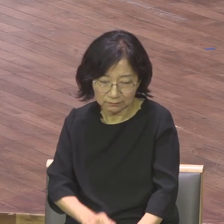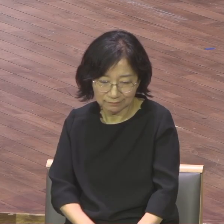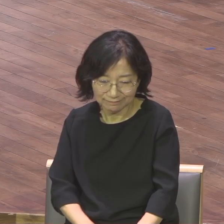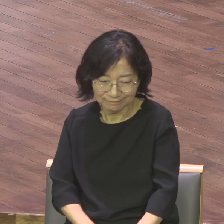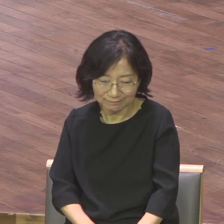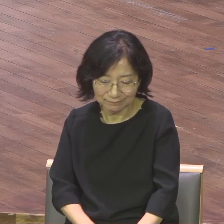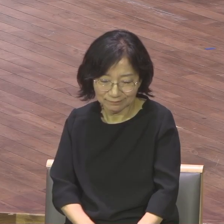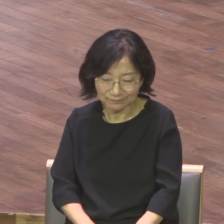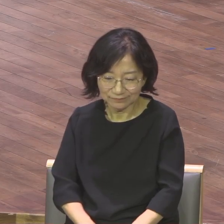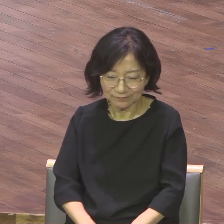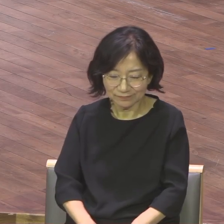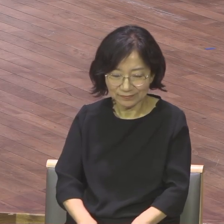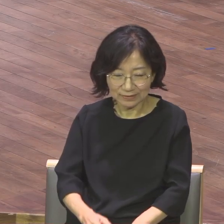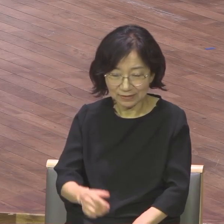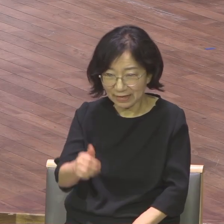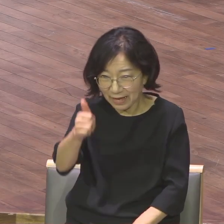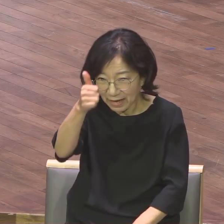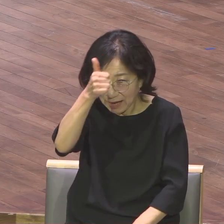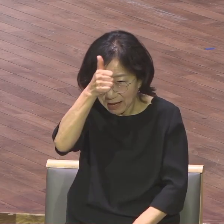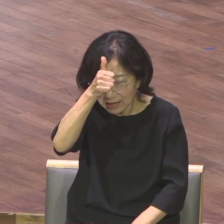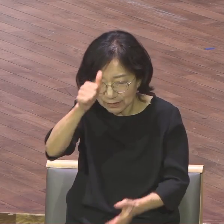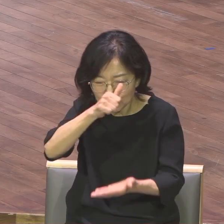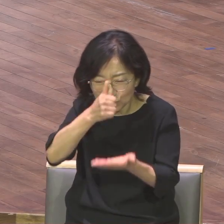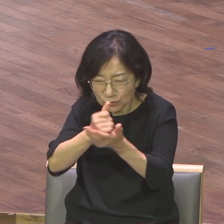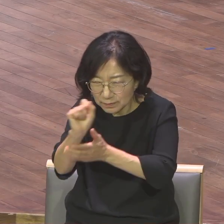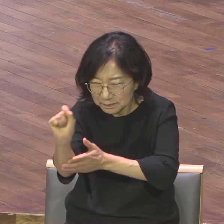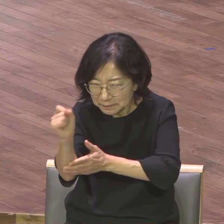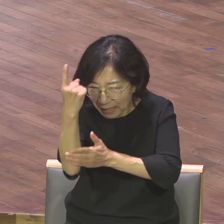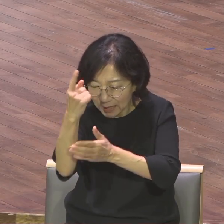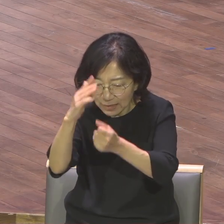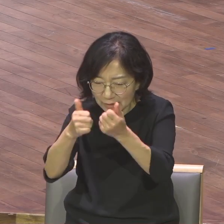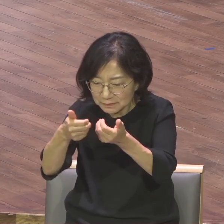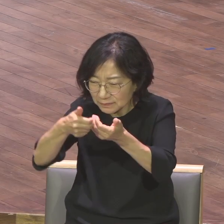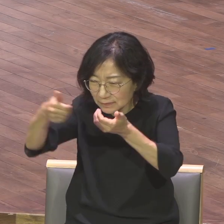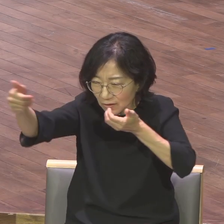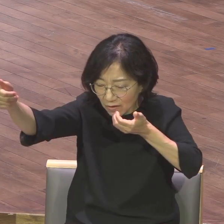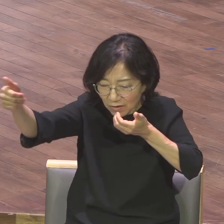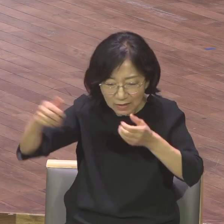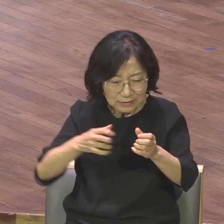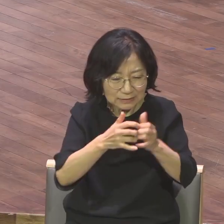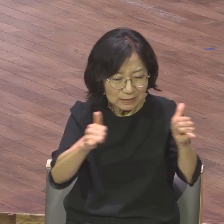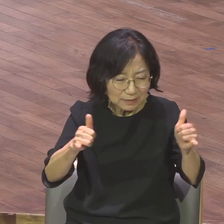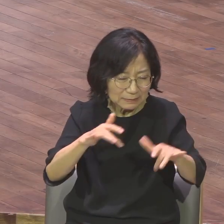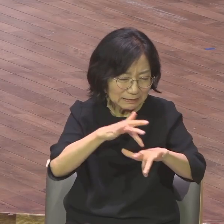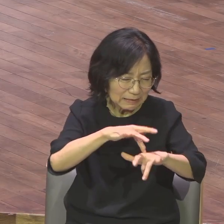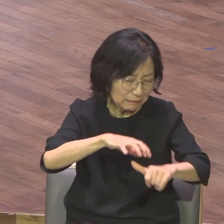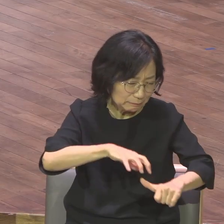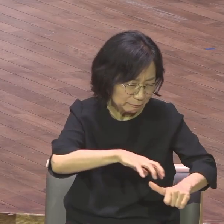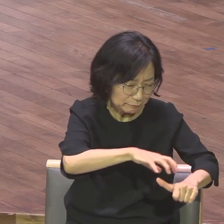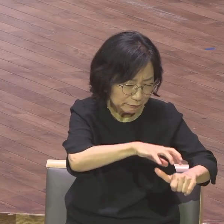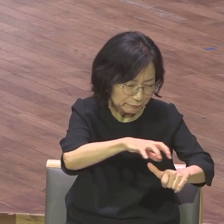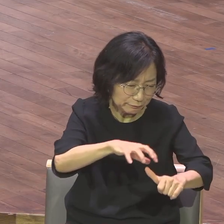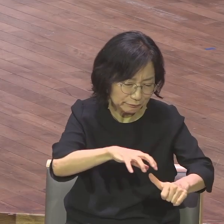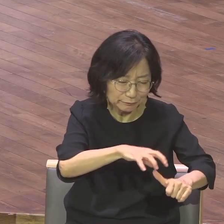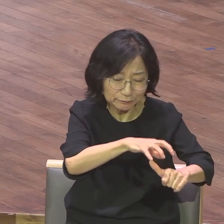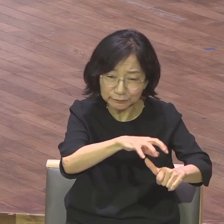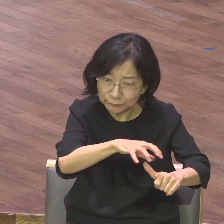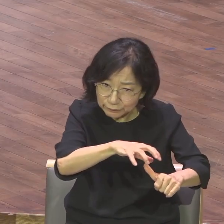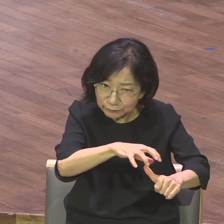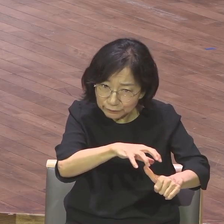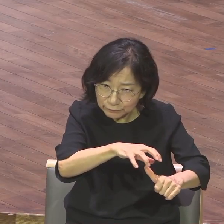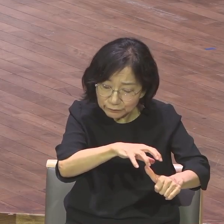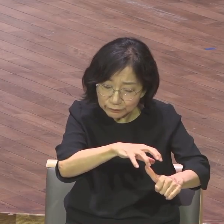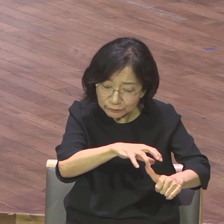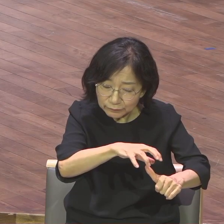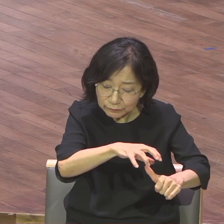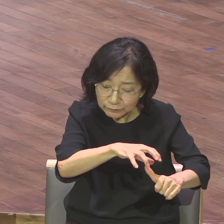창세기 3장에 발생한 첫사람 아담의 범죄로 인한 인간은 하나님을 떠나서 모두 흑암 세력에 사로잡혀 있는 상태인데, 그런데